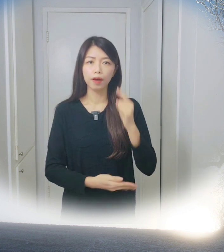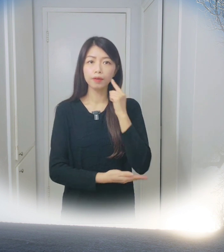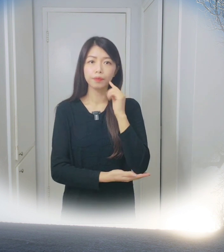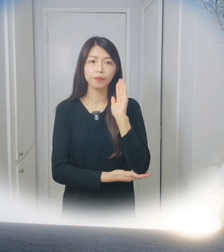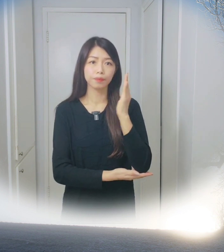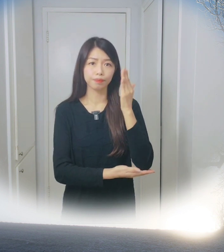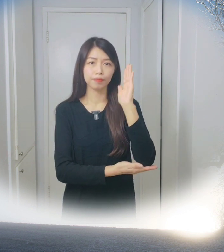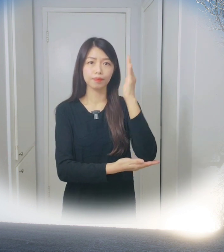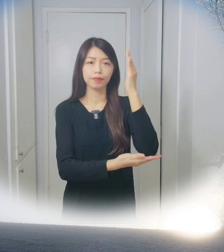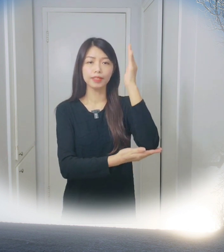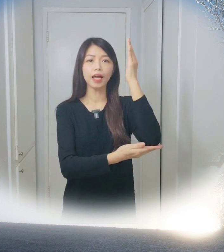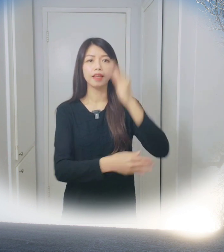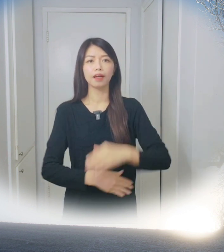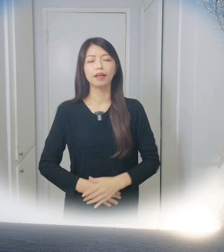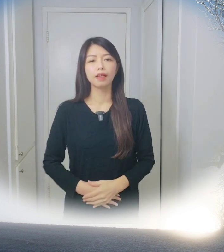영광과